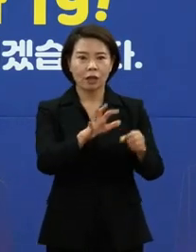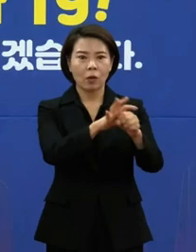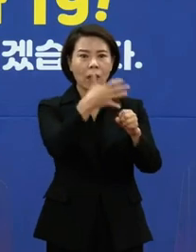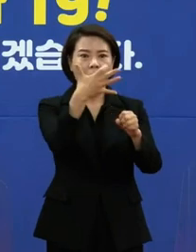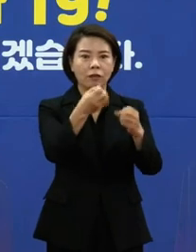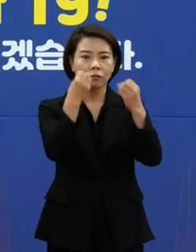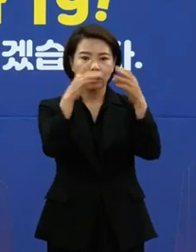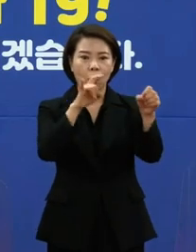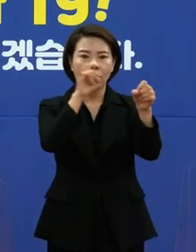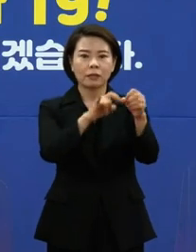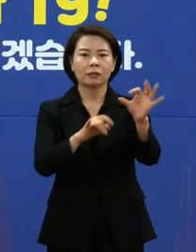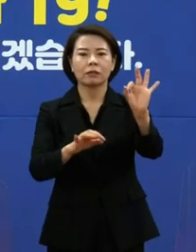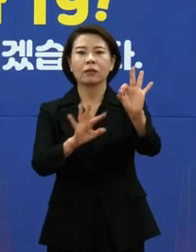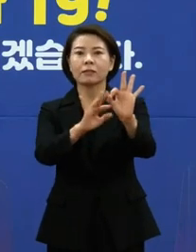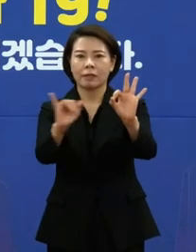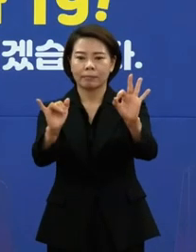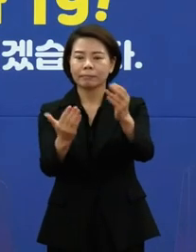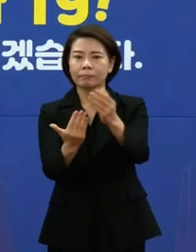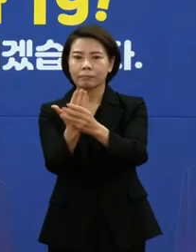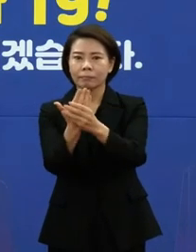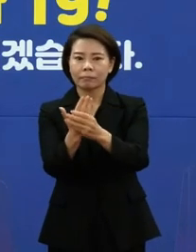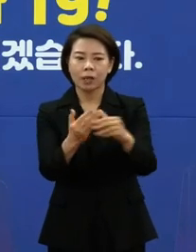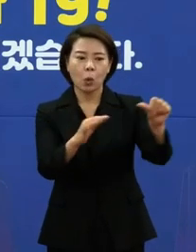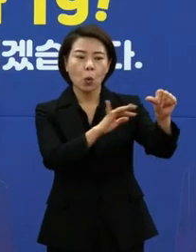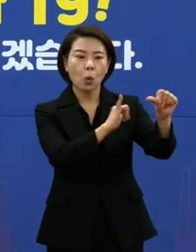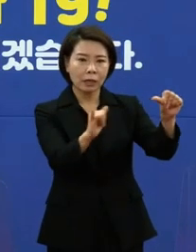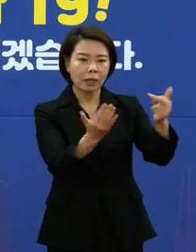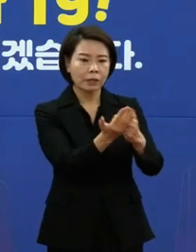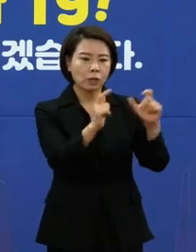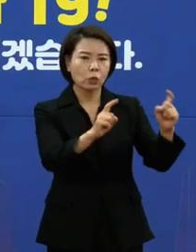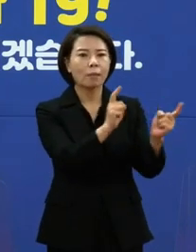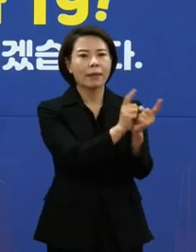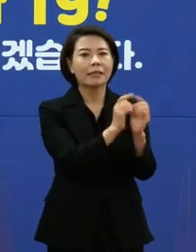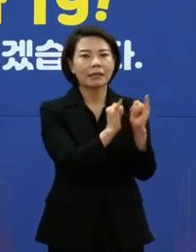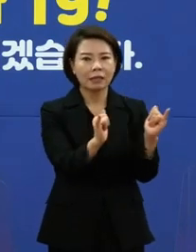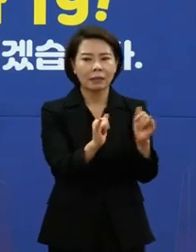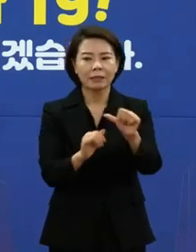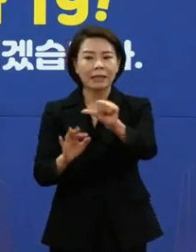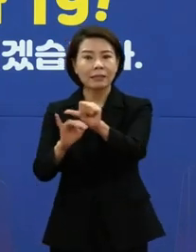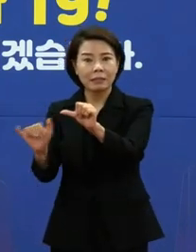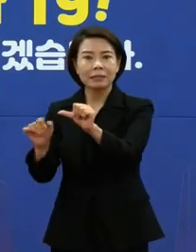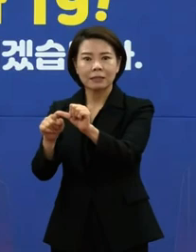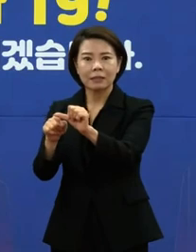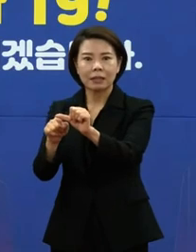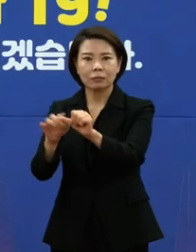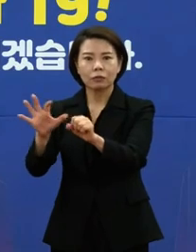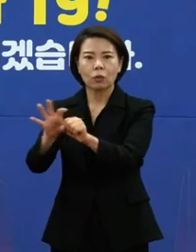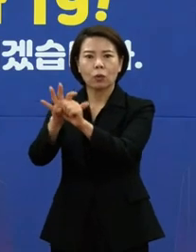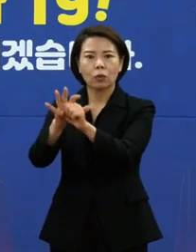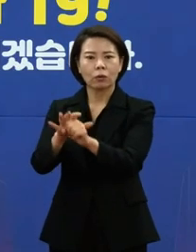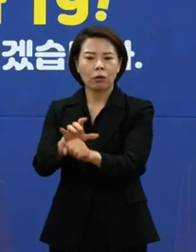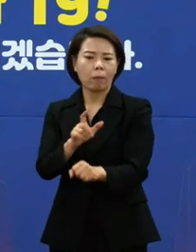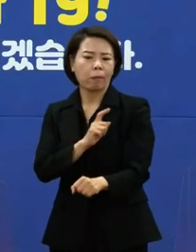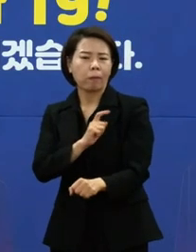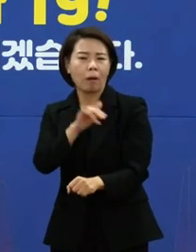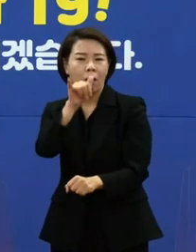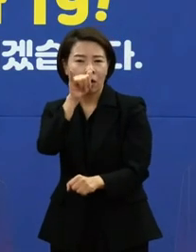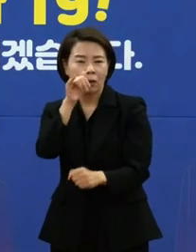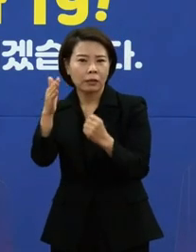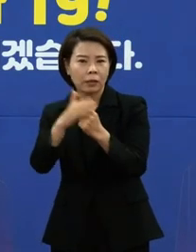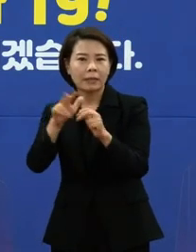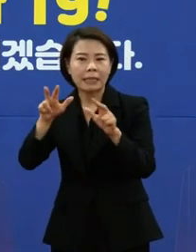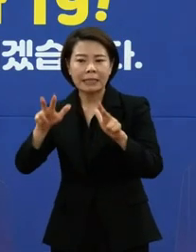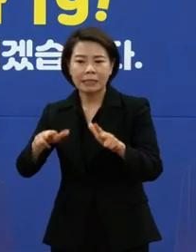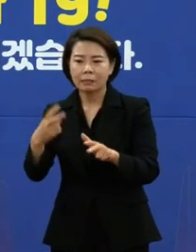확진자 10명이 발생했습니다. 5명 제주 확진자 접촉자, 5명은 코로나19 유증상으로 검사받았는데 현재